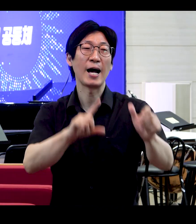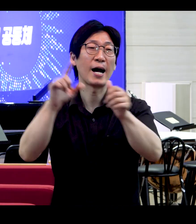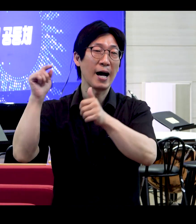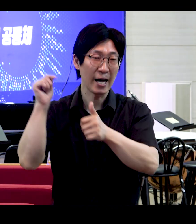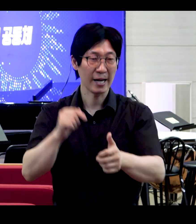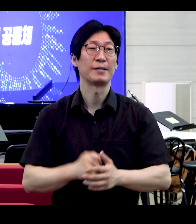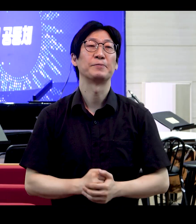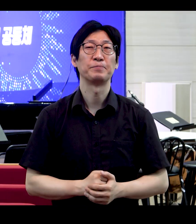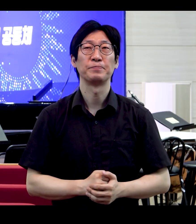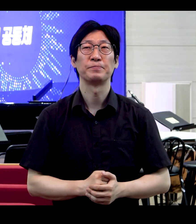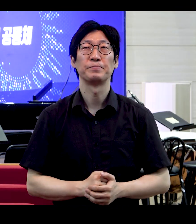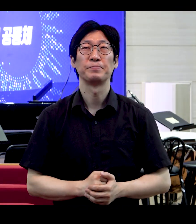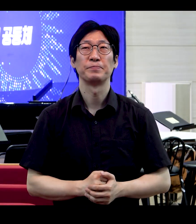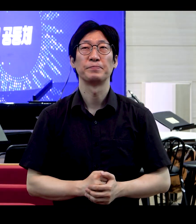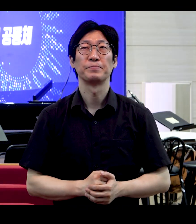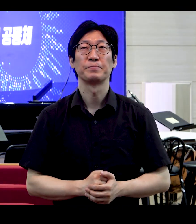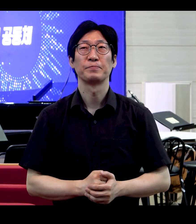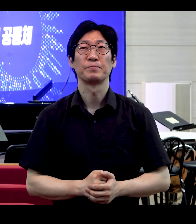우선